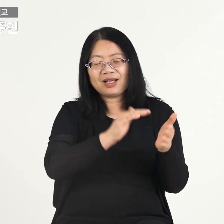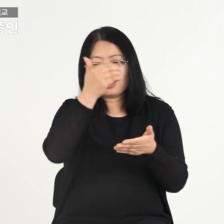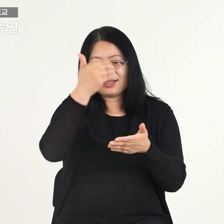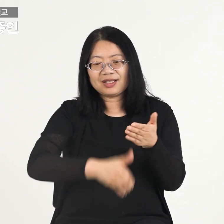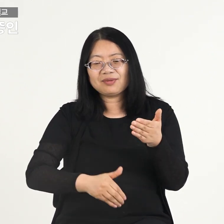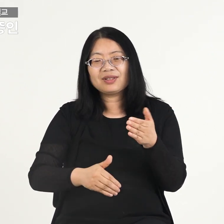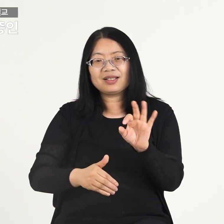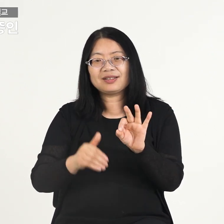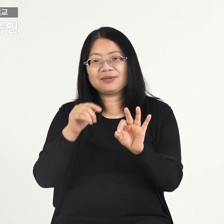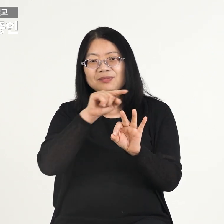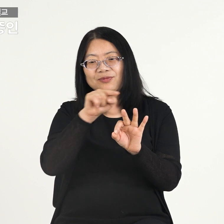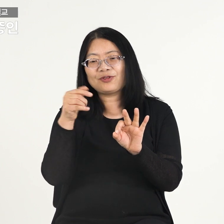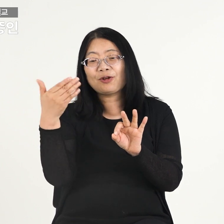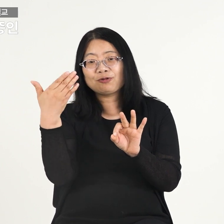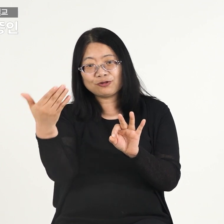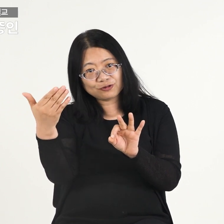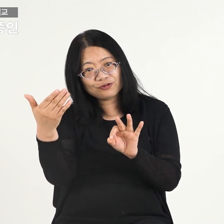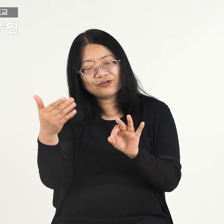10분의 9